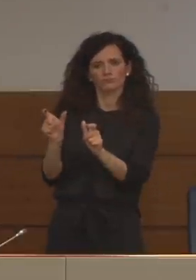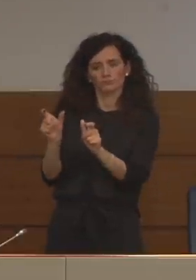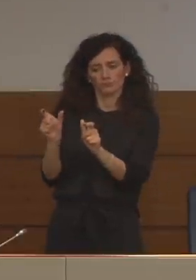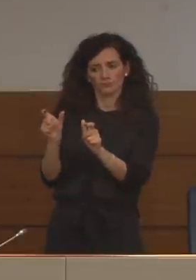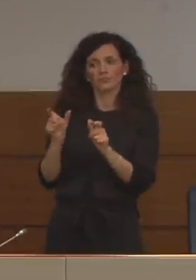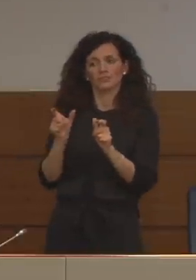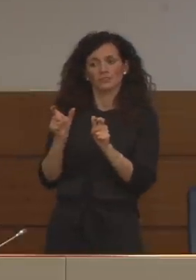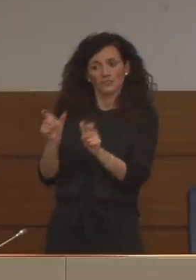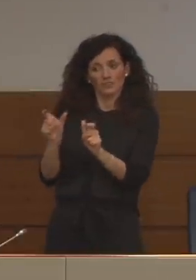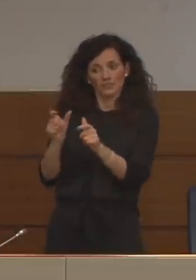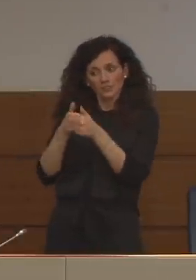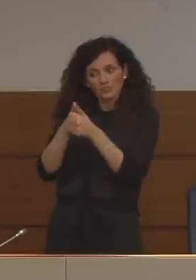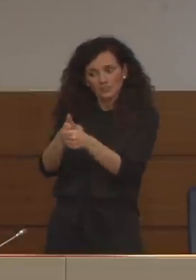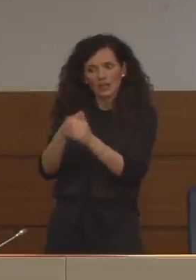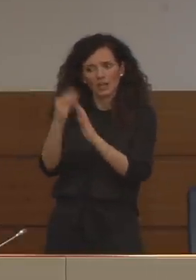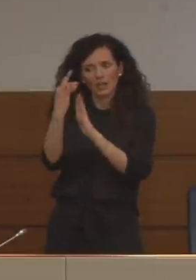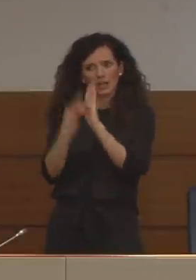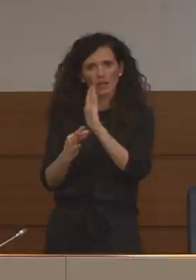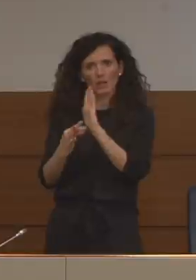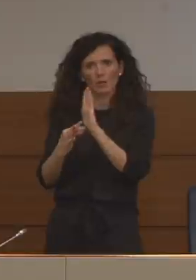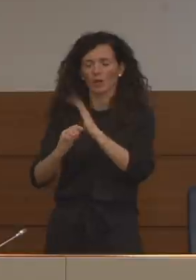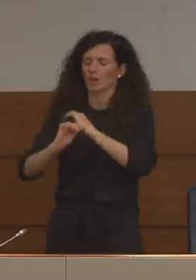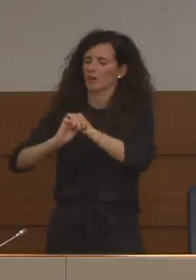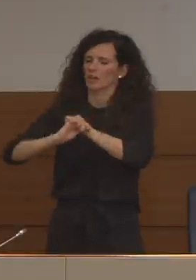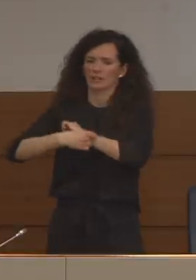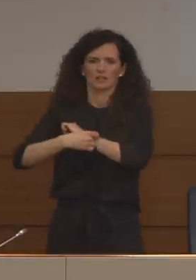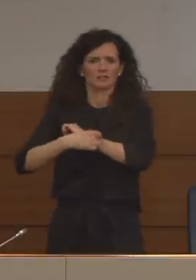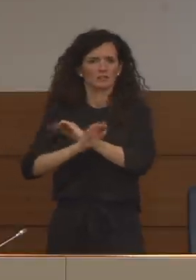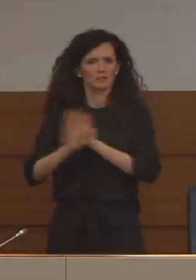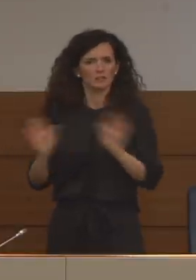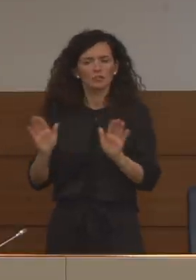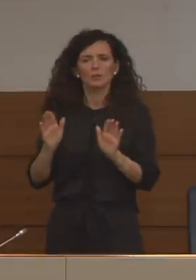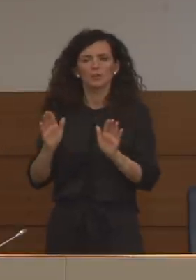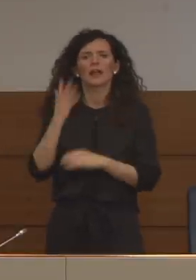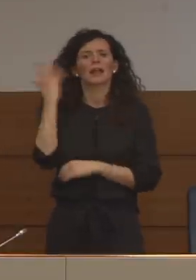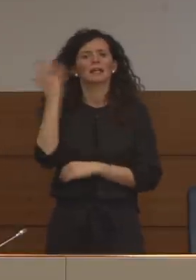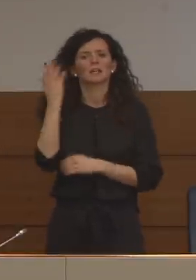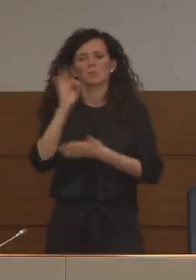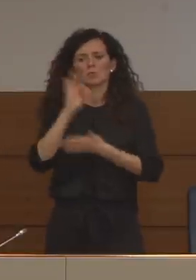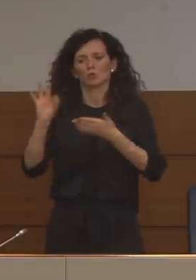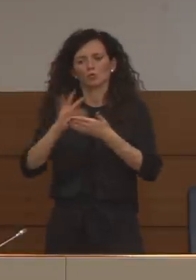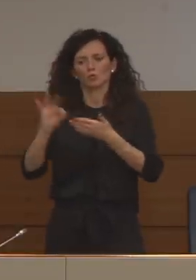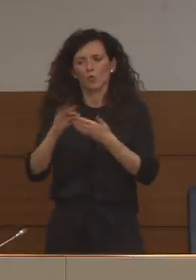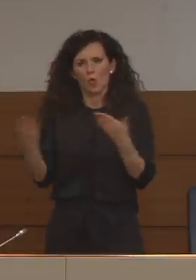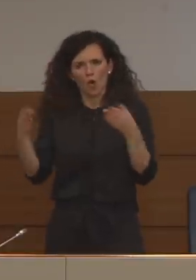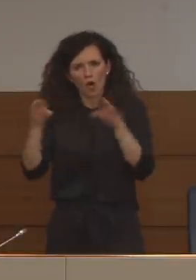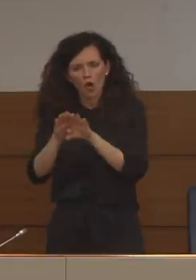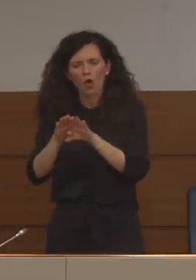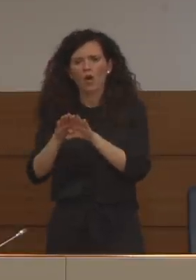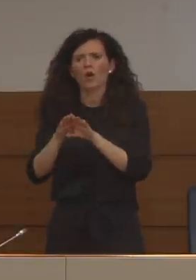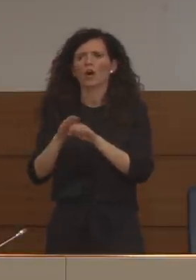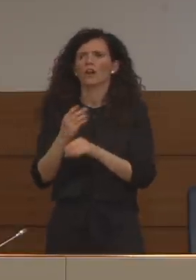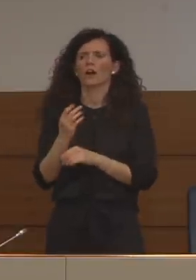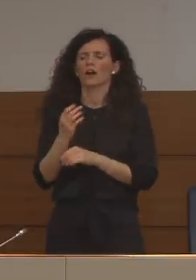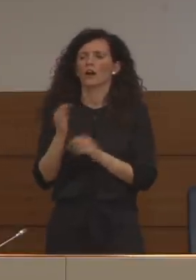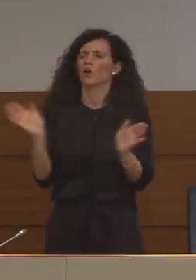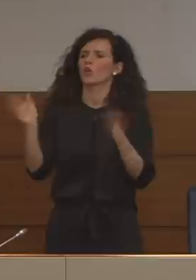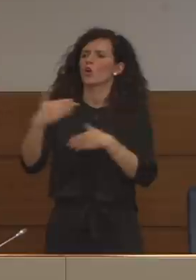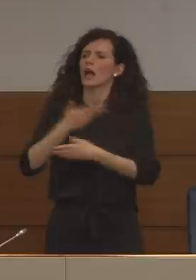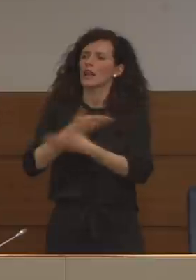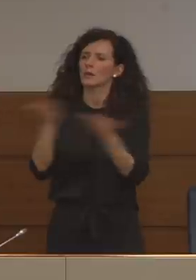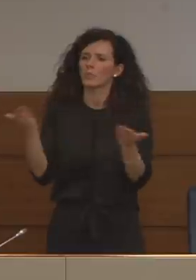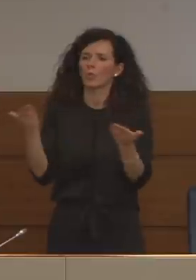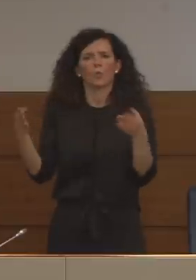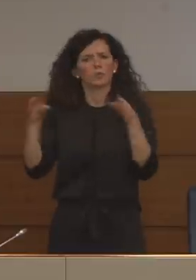delle misure restrittive dalla chiusura delle scuole alla chiusura dei locali pubblici